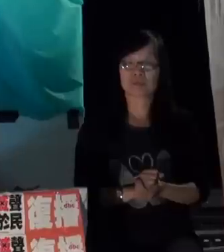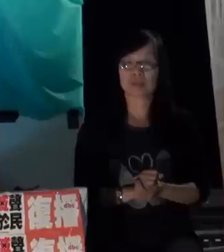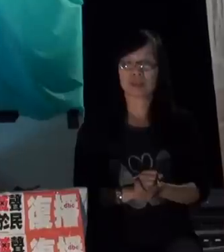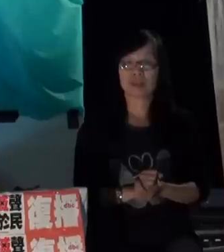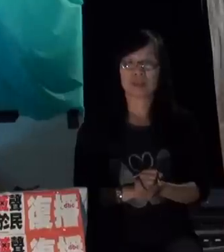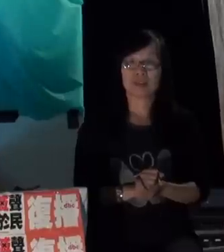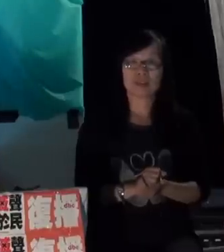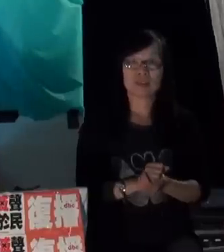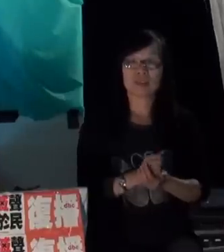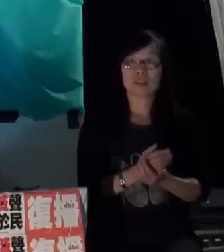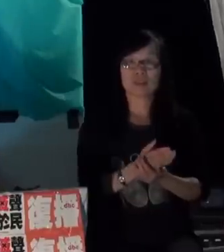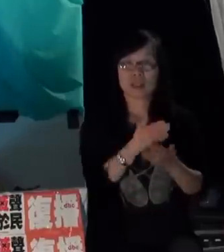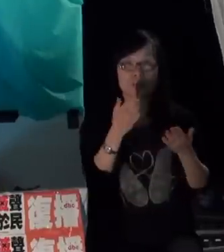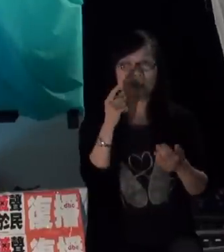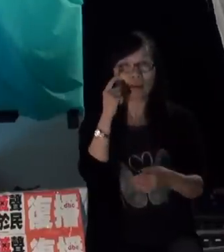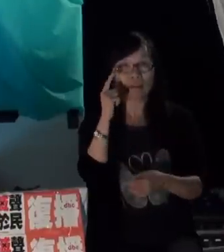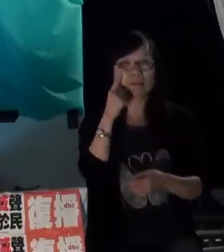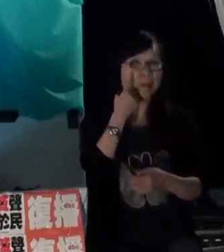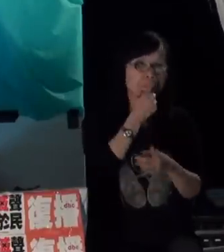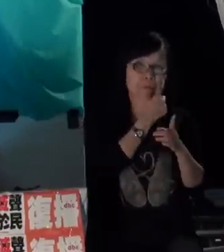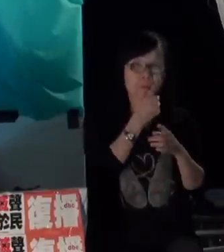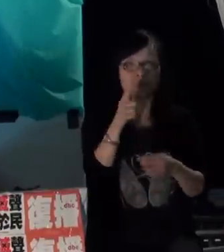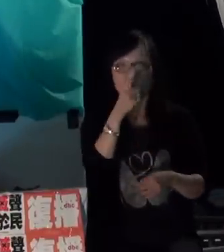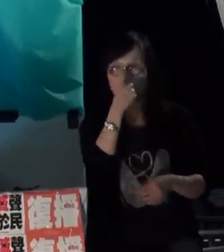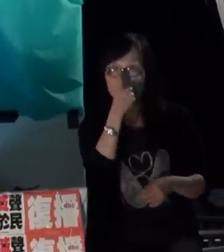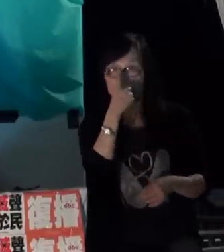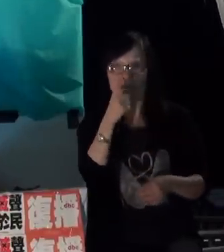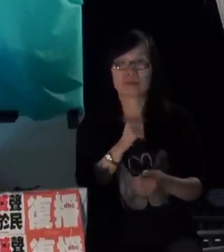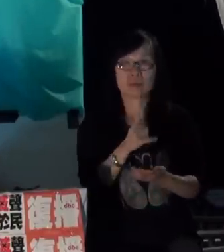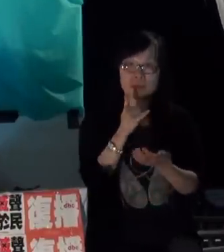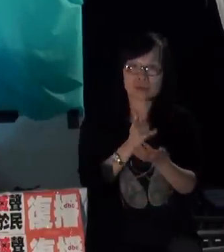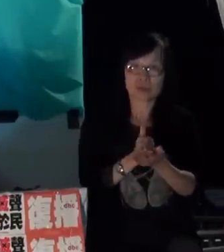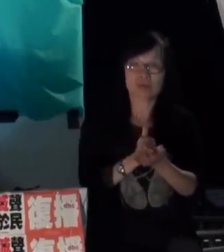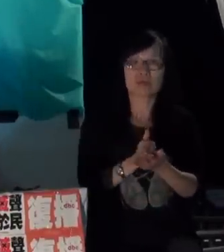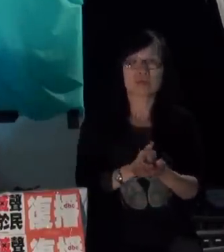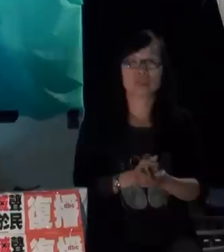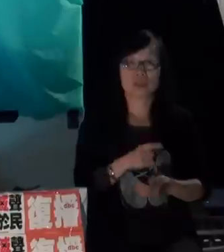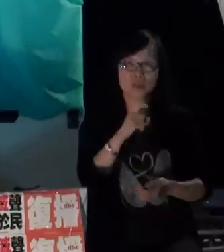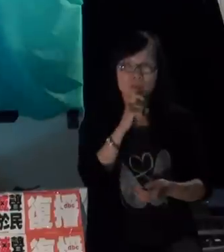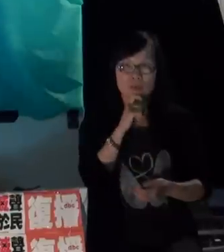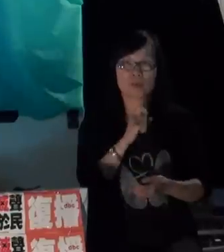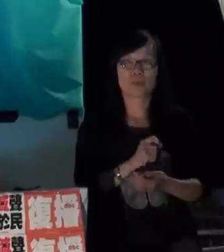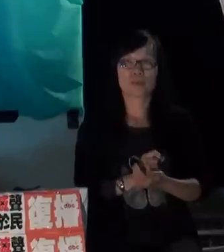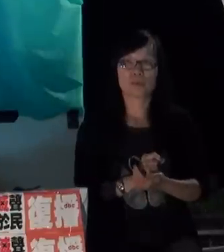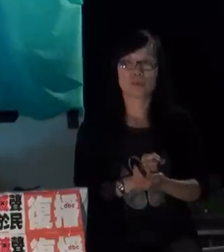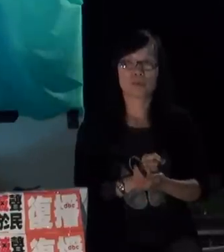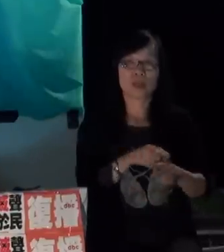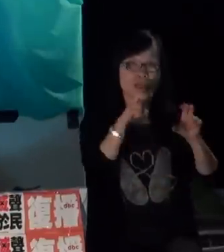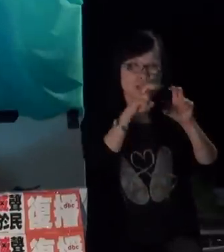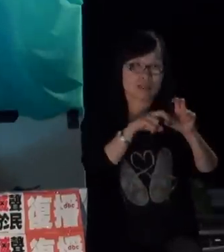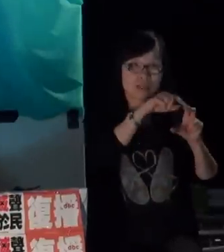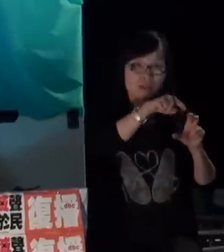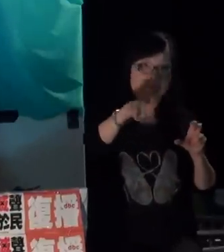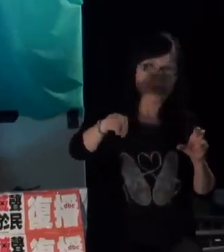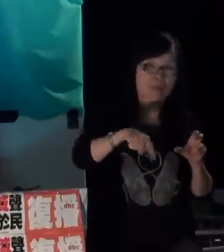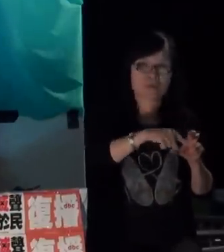以你睇唔出啊！梁振英就係要喺佢仲有藉住西環嘅淫